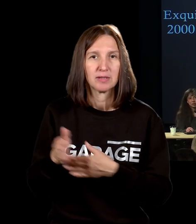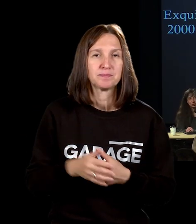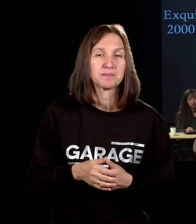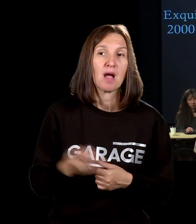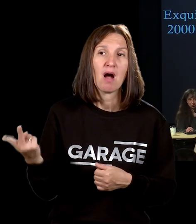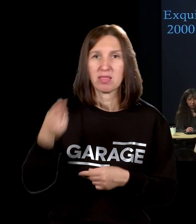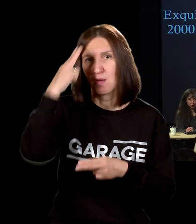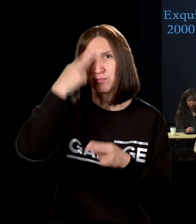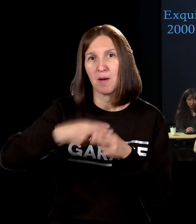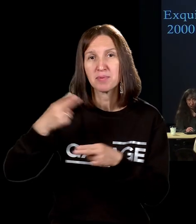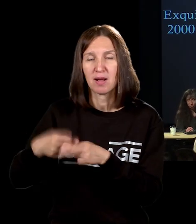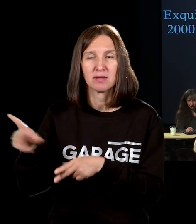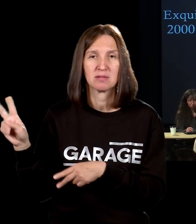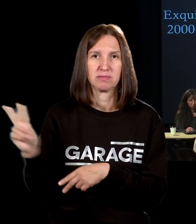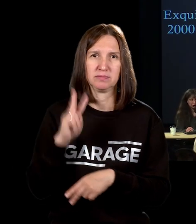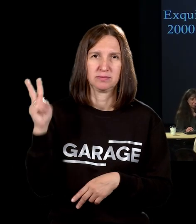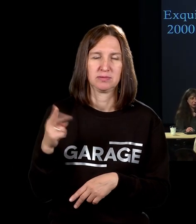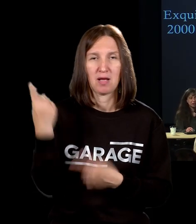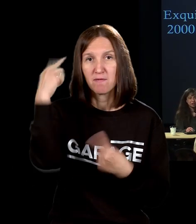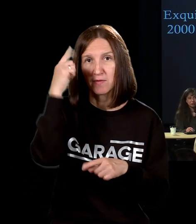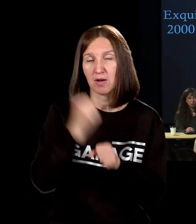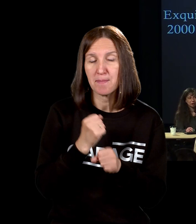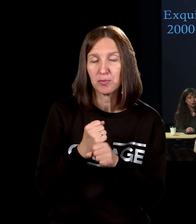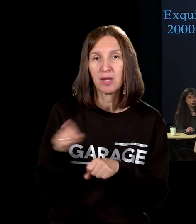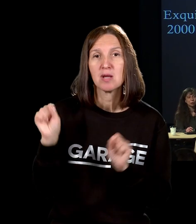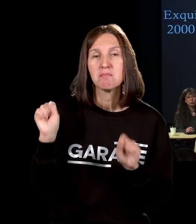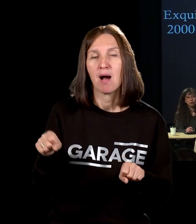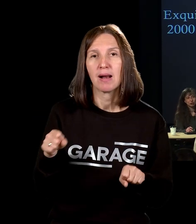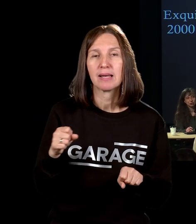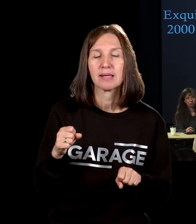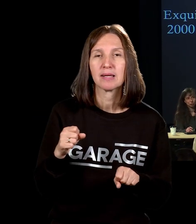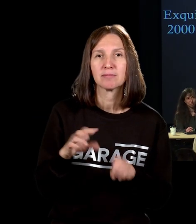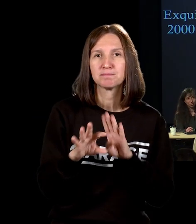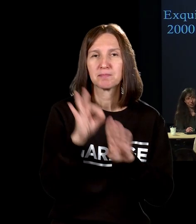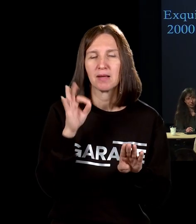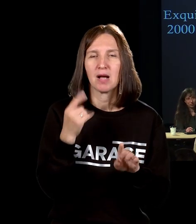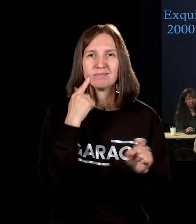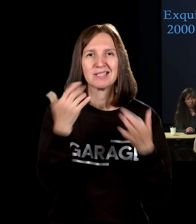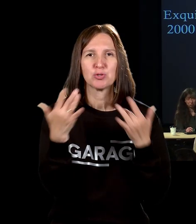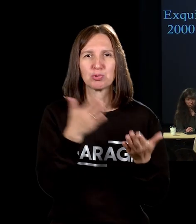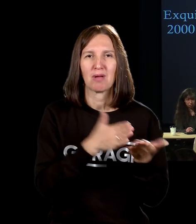благо они братья, они все время вдвоем работают. Они могли сыграть в сюрреалистическую игру в «Изысканный труп». Да?